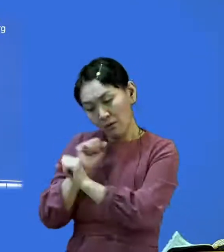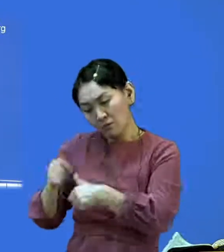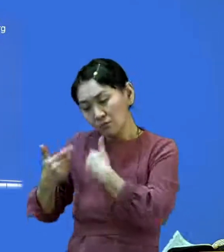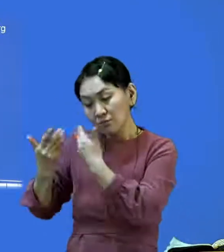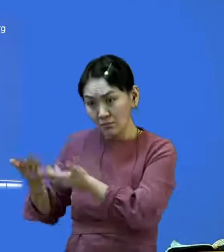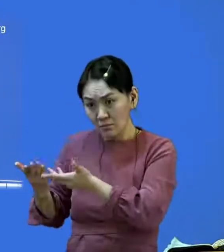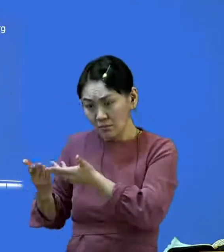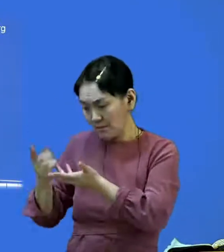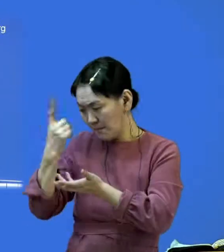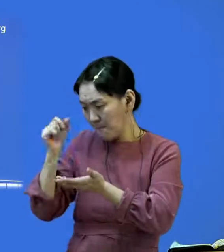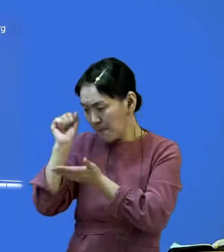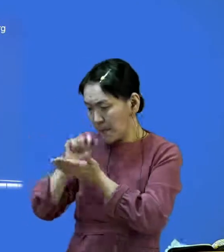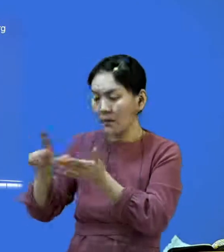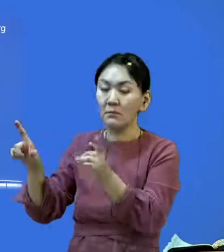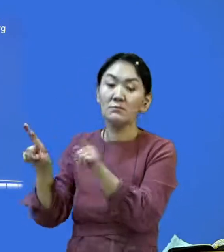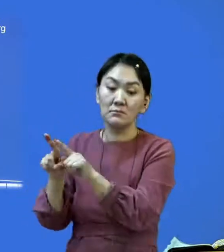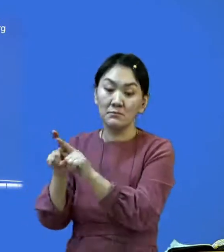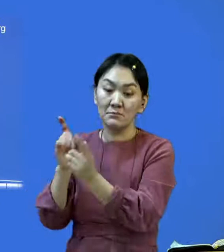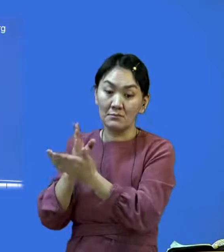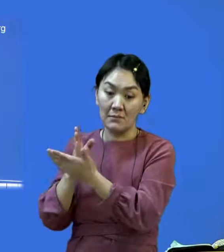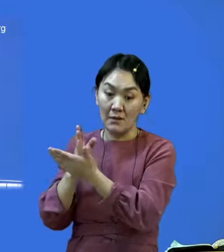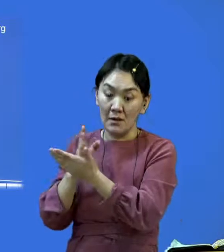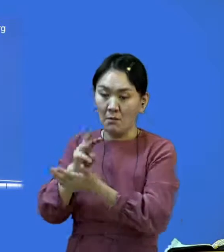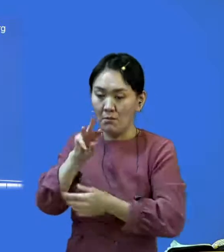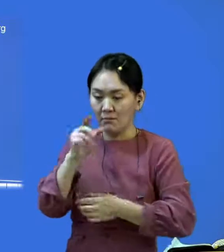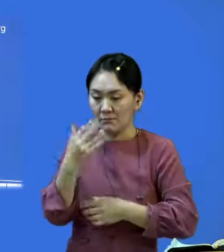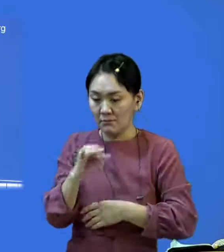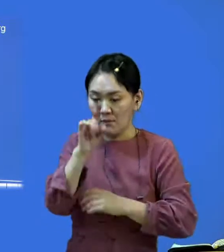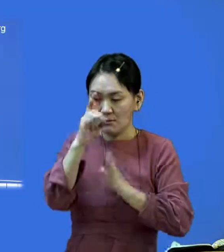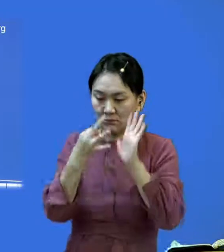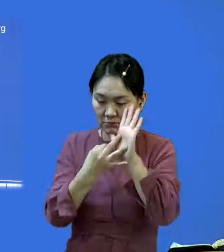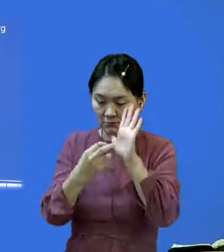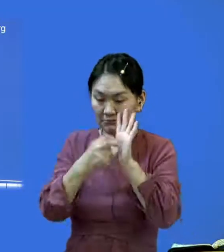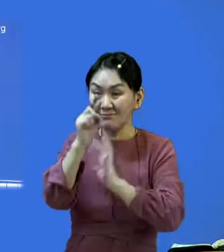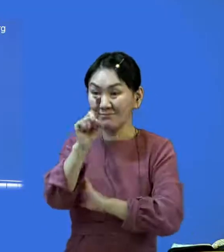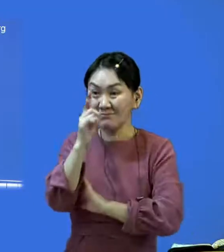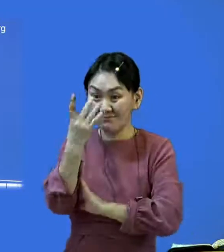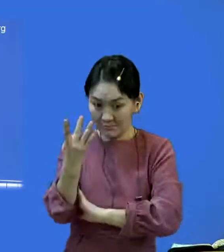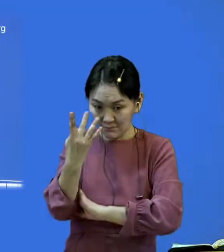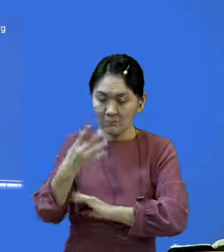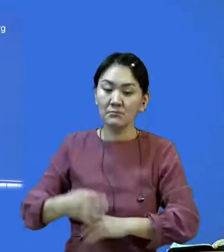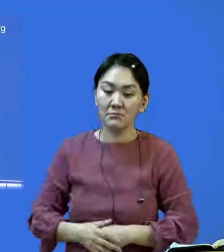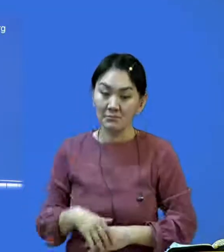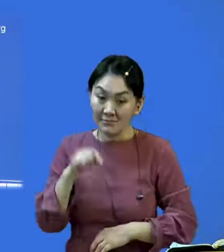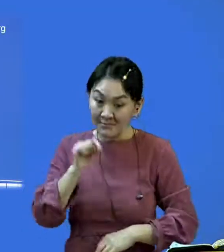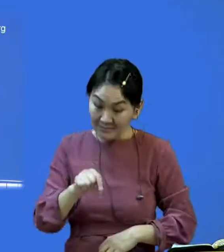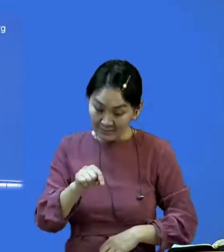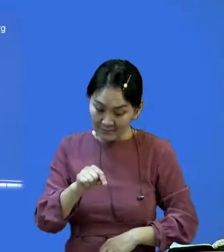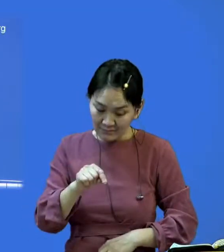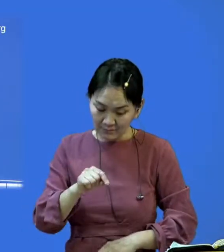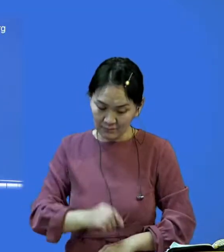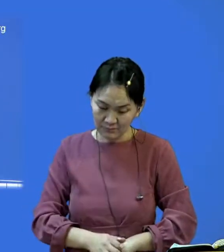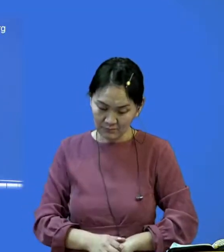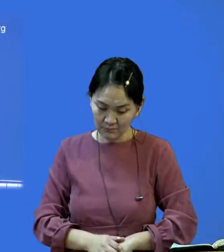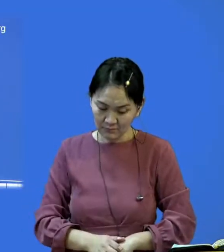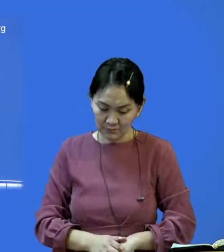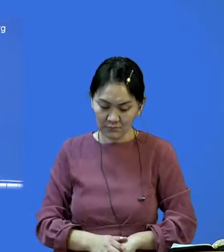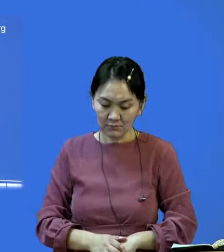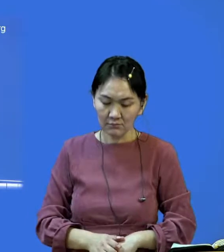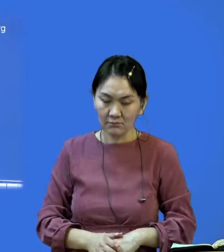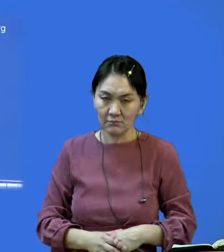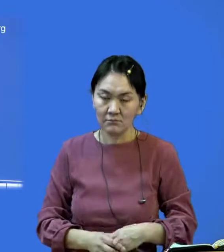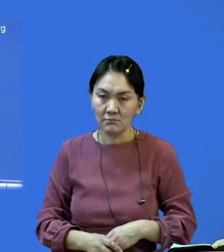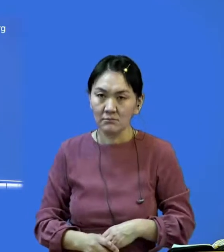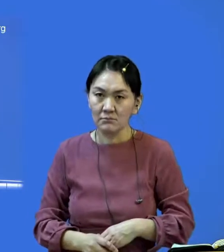үнэтэйд тооцох болно. Матай 18:14 дээрээ сарвал энэ багчуудаас хэн нэгэн нь алдагдах